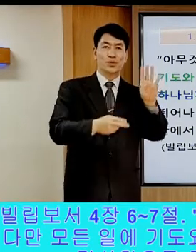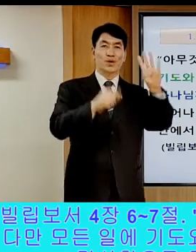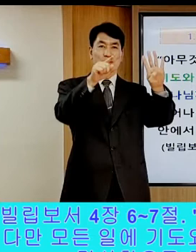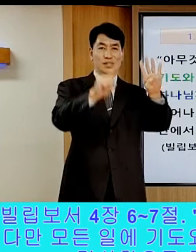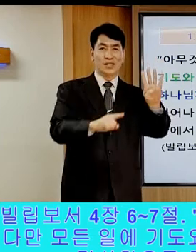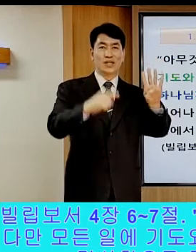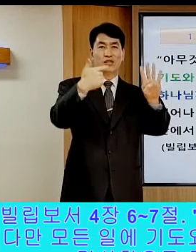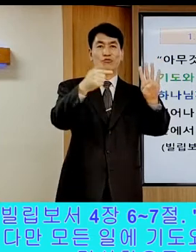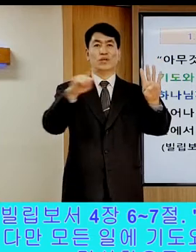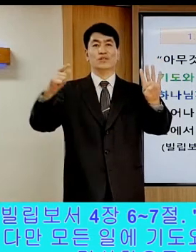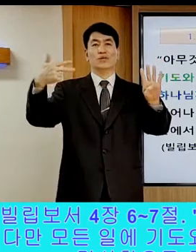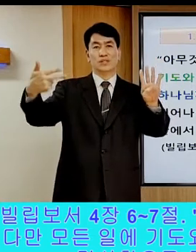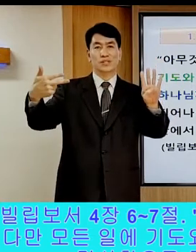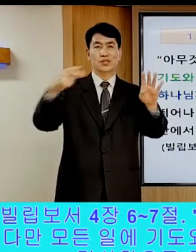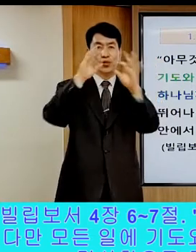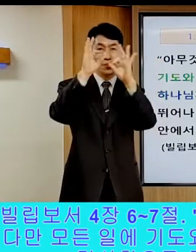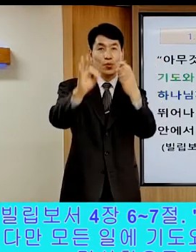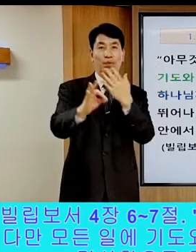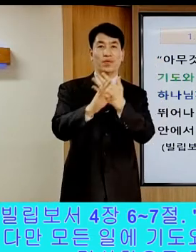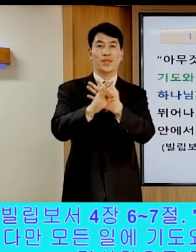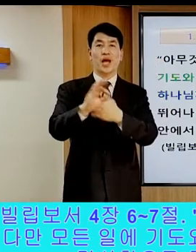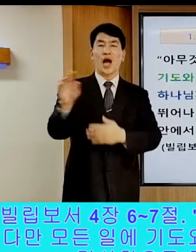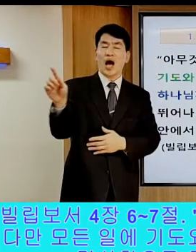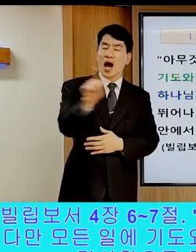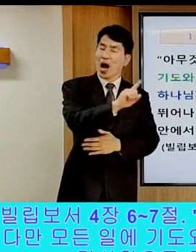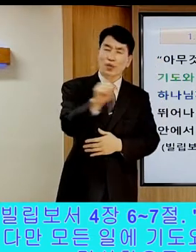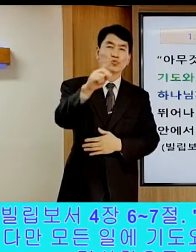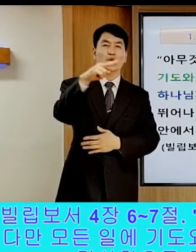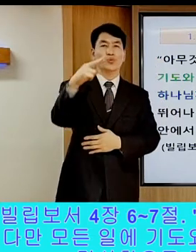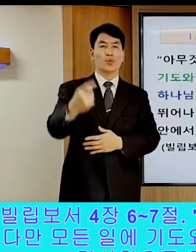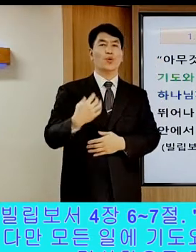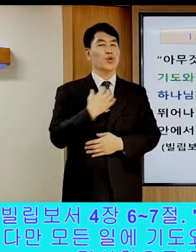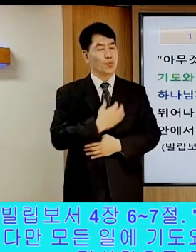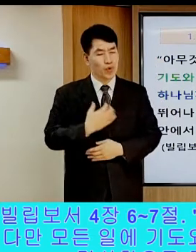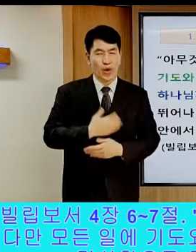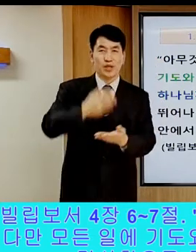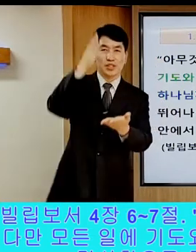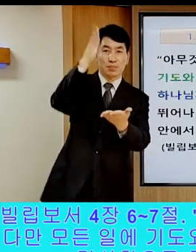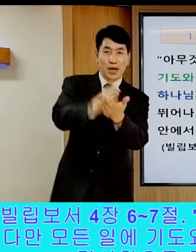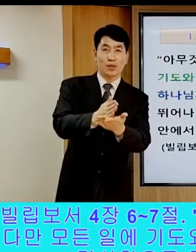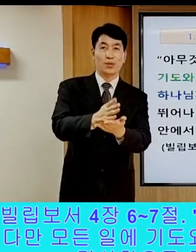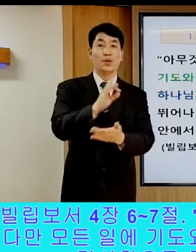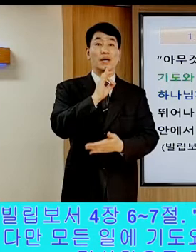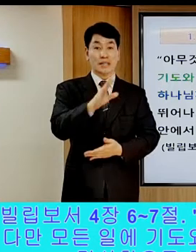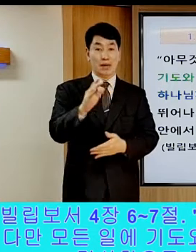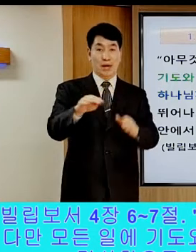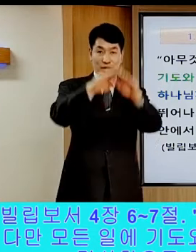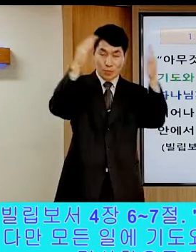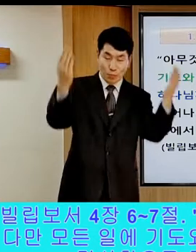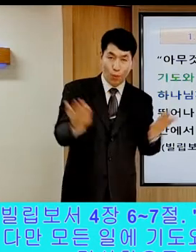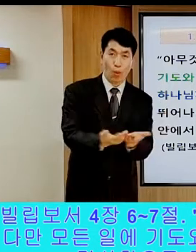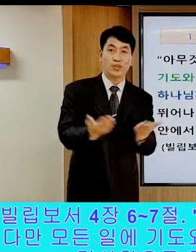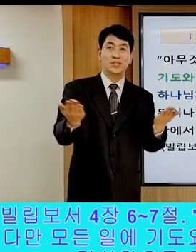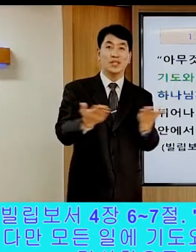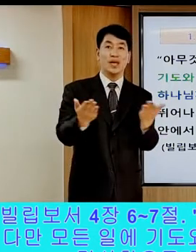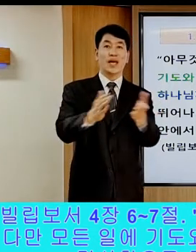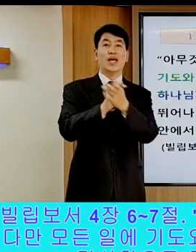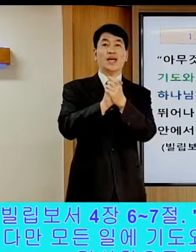빌립보서 4장 6에서 7절을 보면 아무것도 염려하지 말고 다만 모든 일에